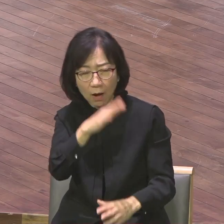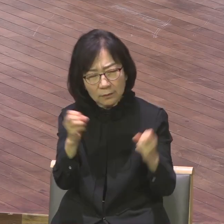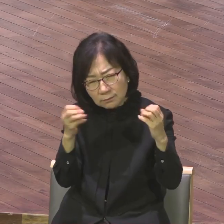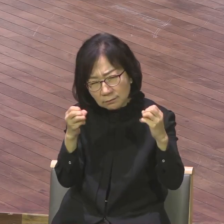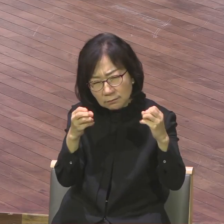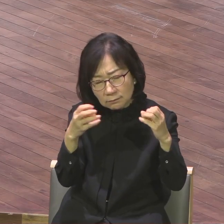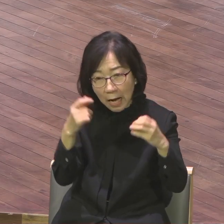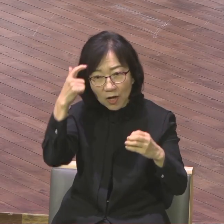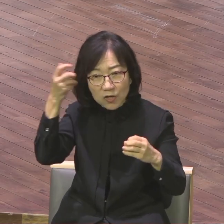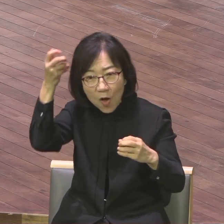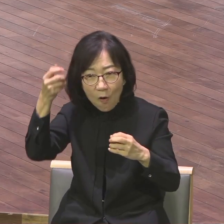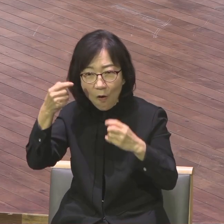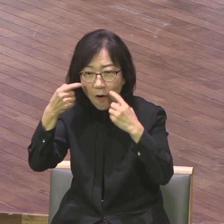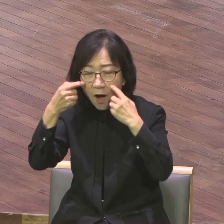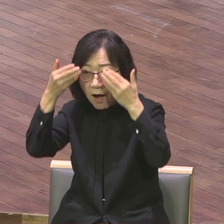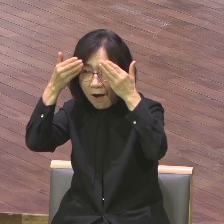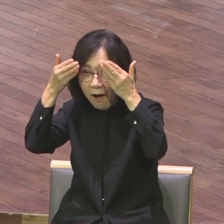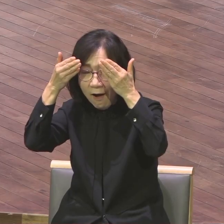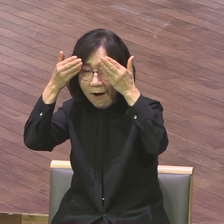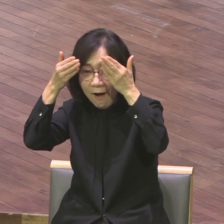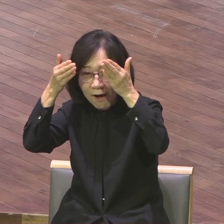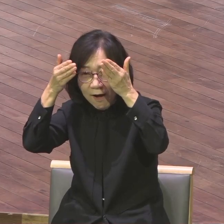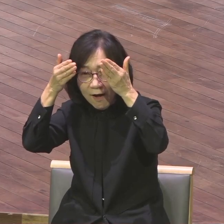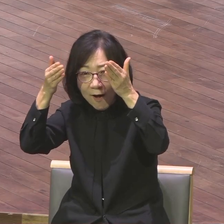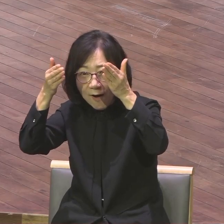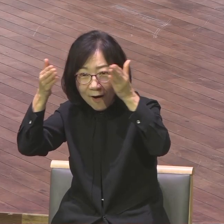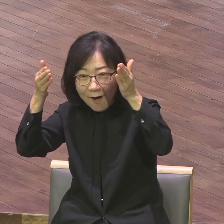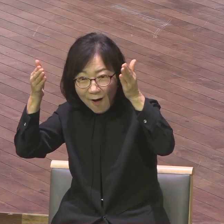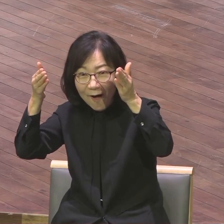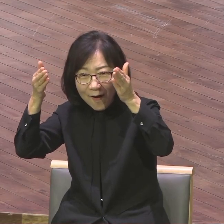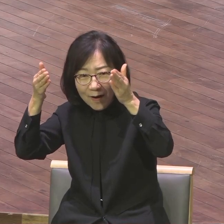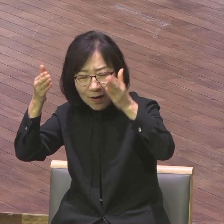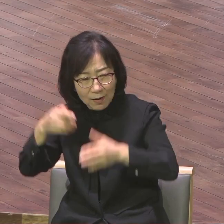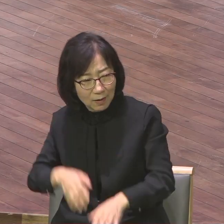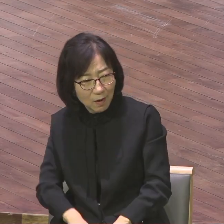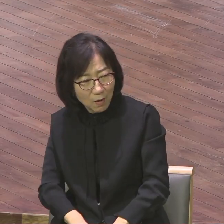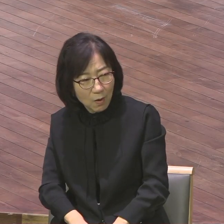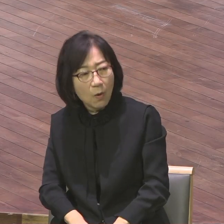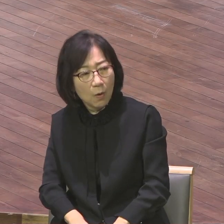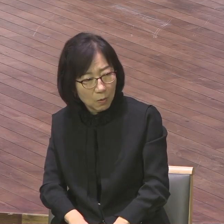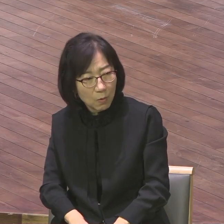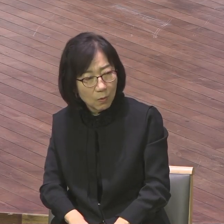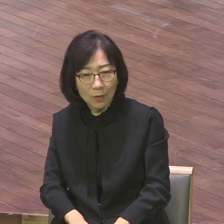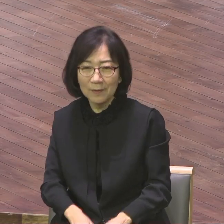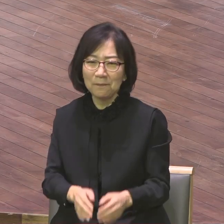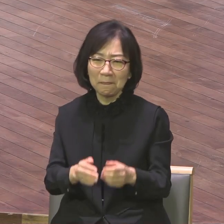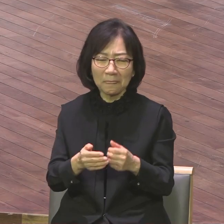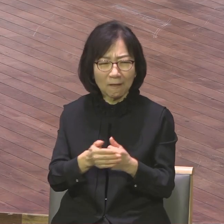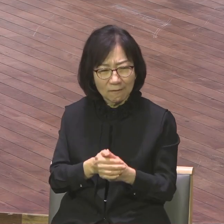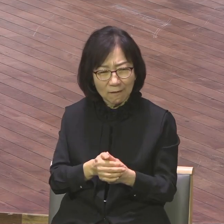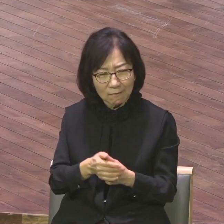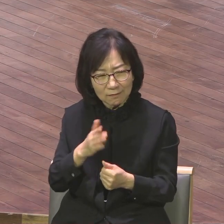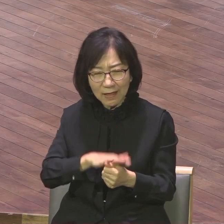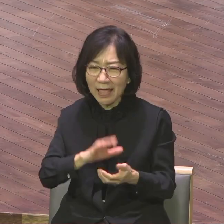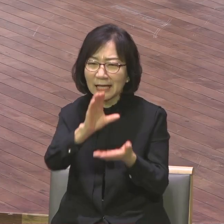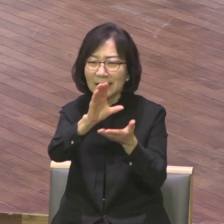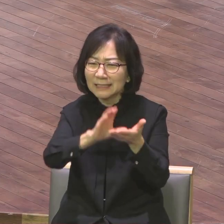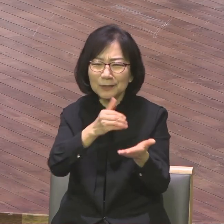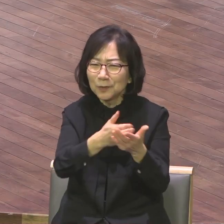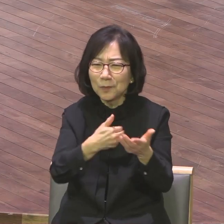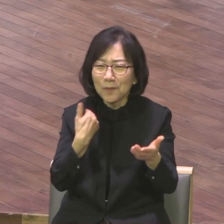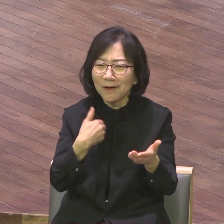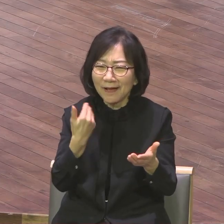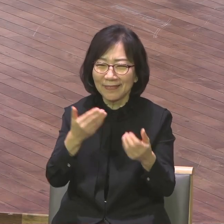여자는 예수님의 실체를 확실하게 인식하지를 못하고 본문 25절에 메시아